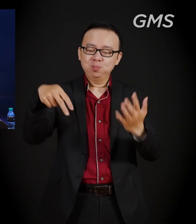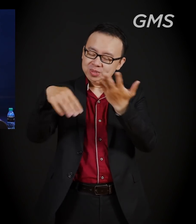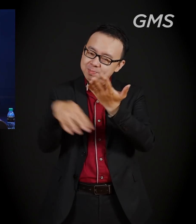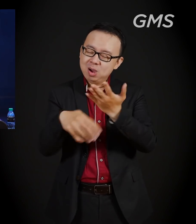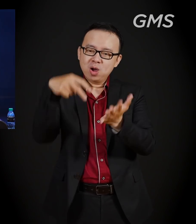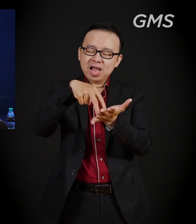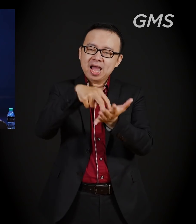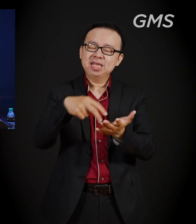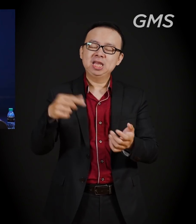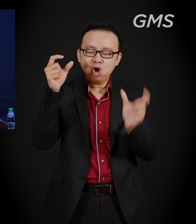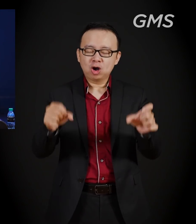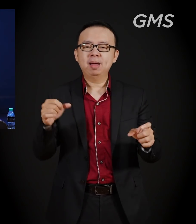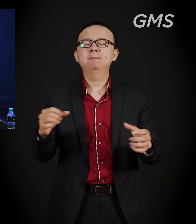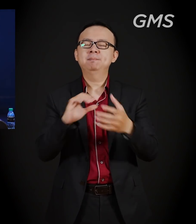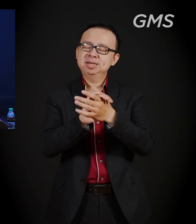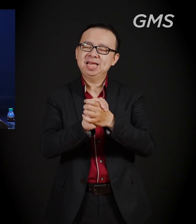orang percaya.